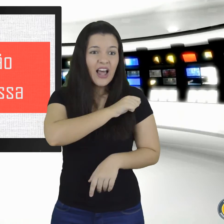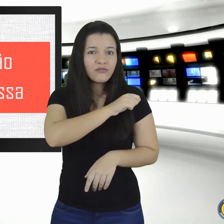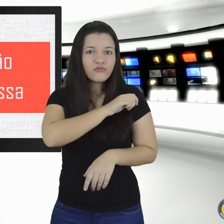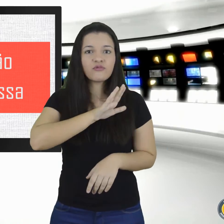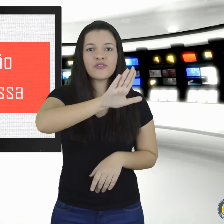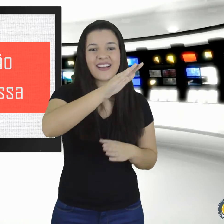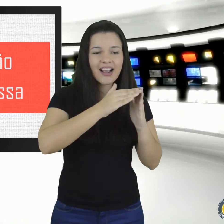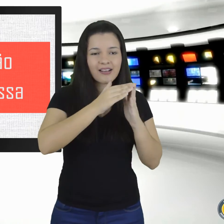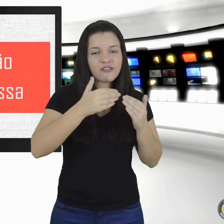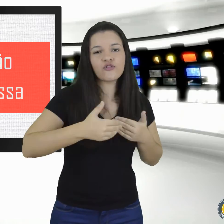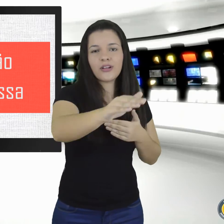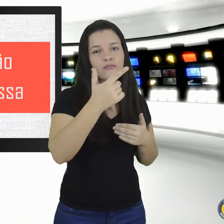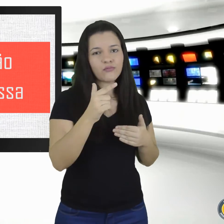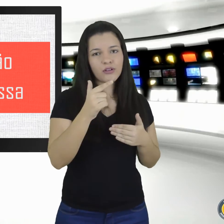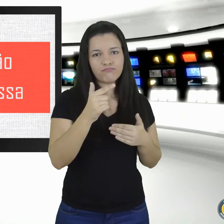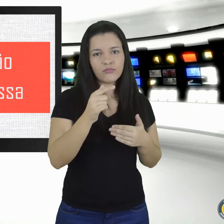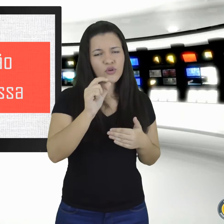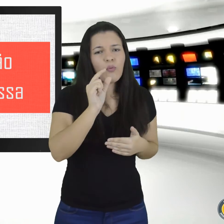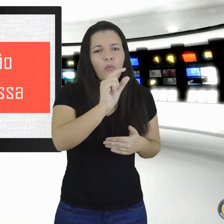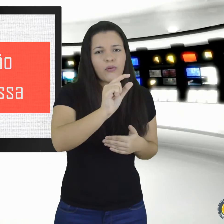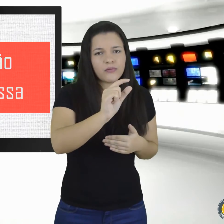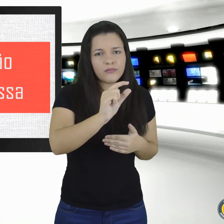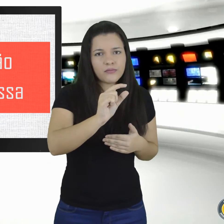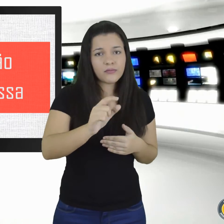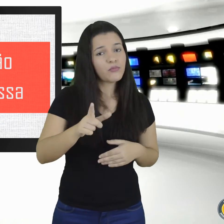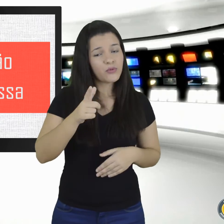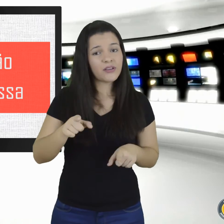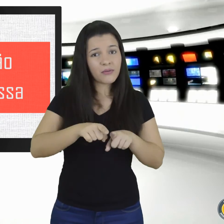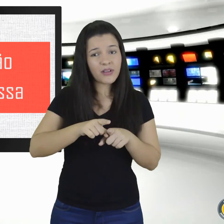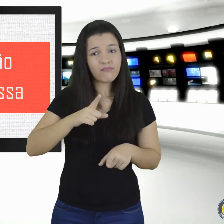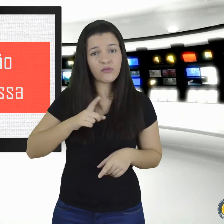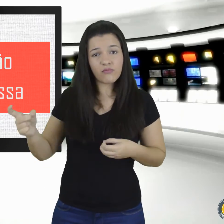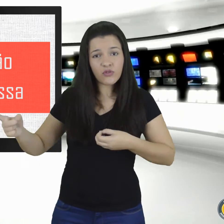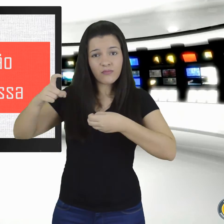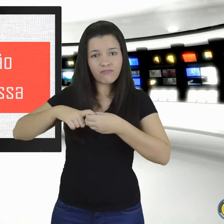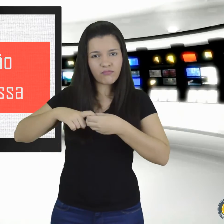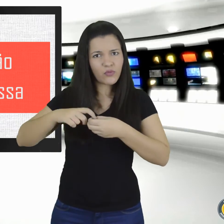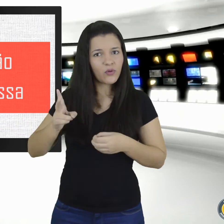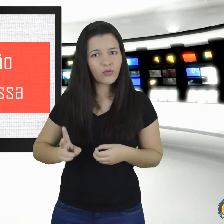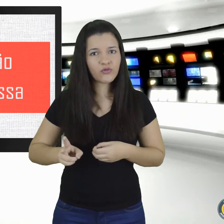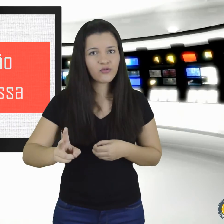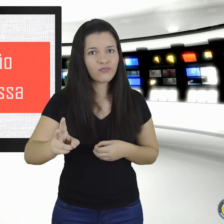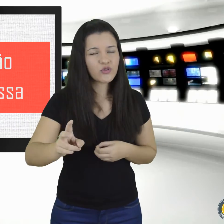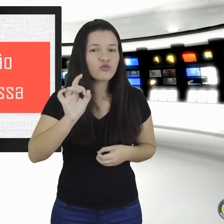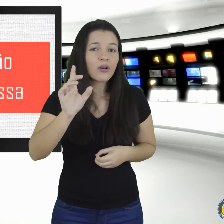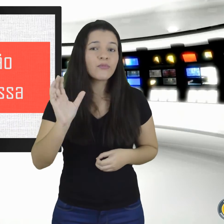ou diminuição de convênios com as administradoras públicas. O que houve foi atraso no repasse